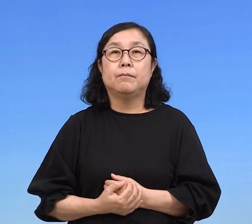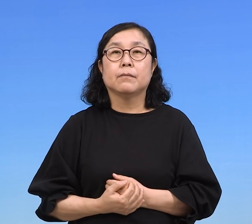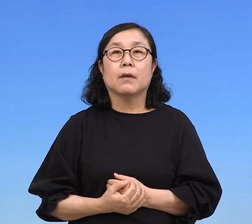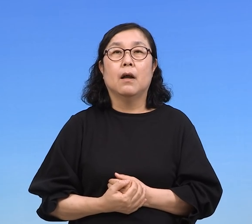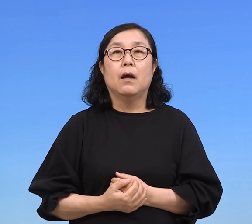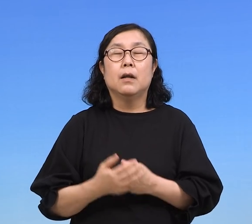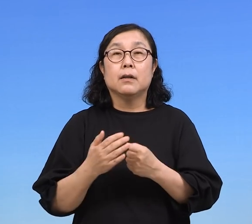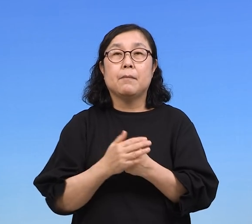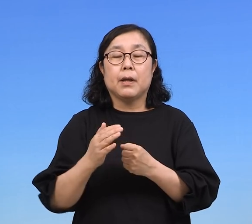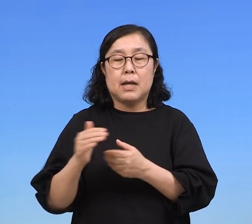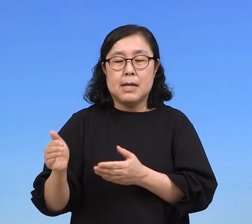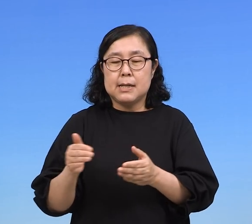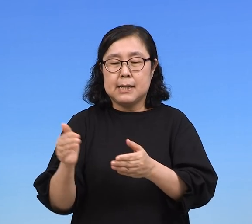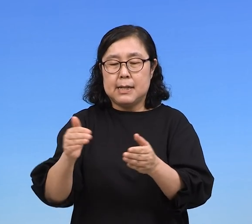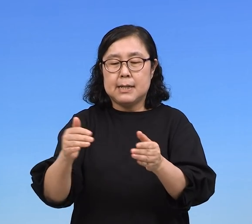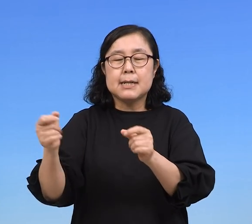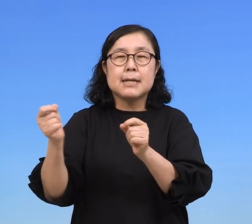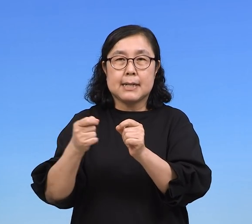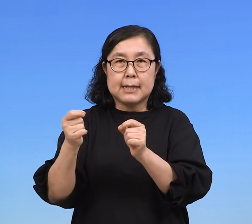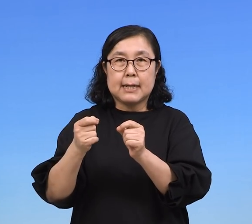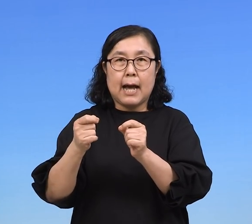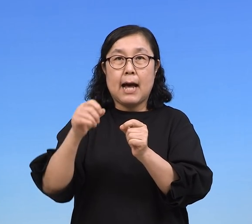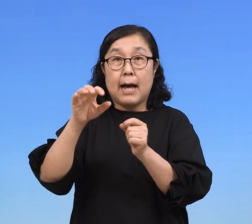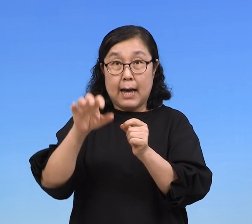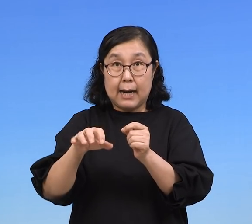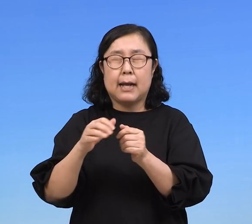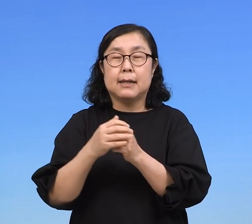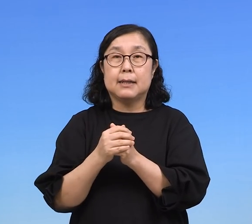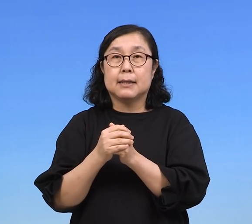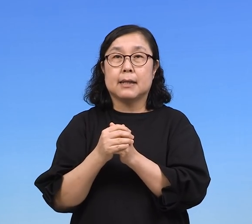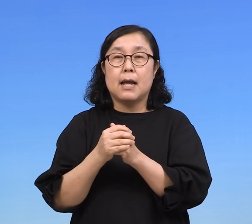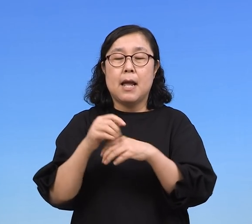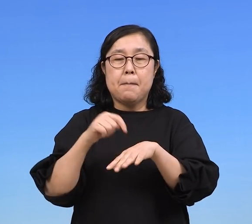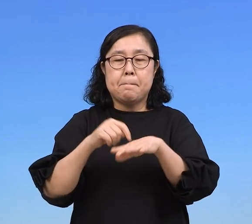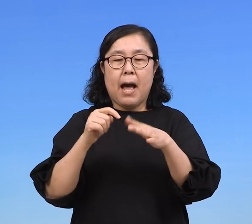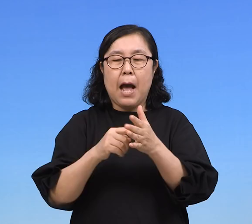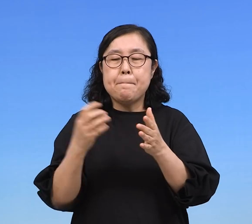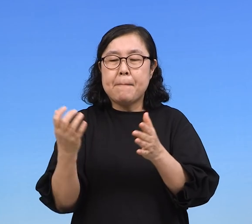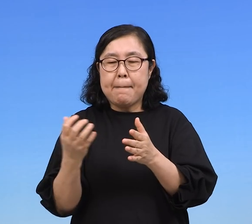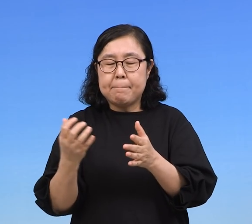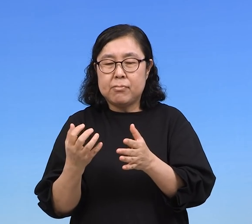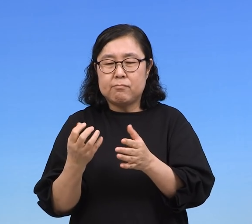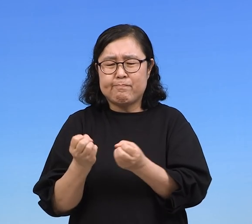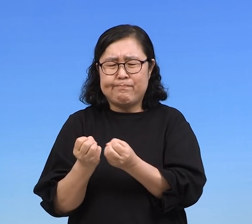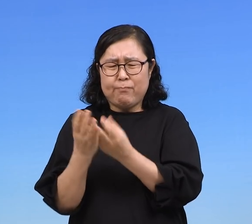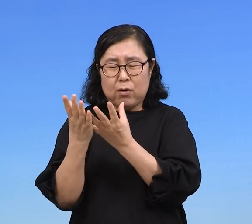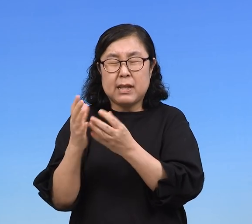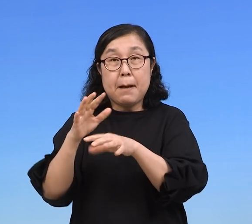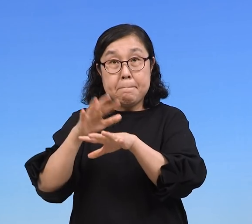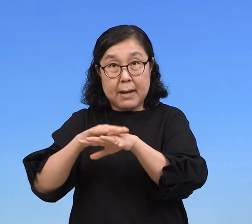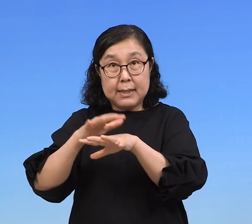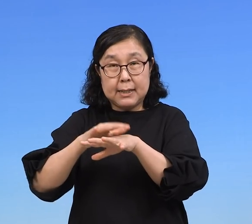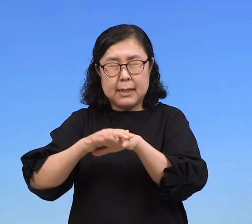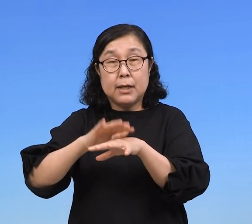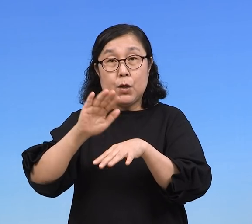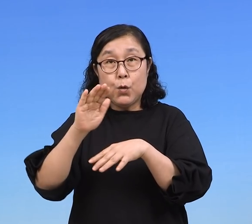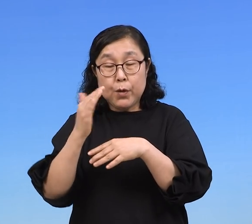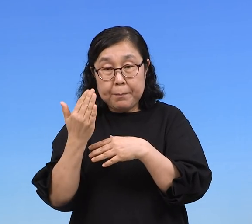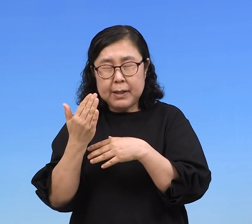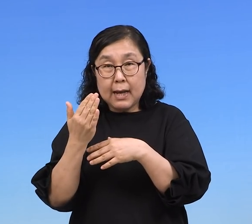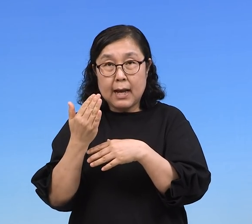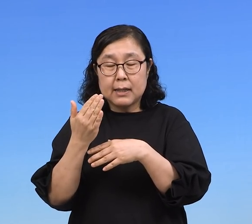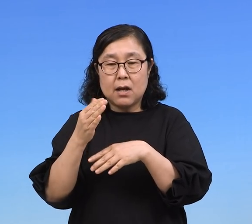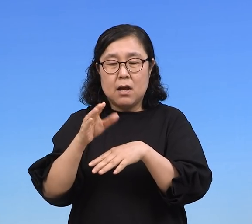이것이 이 길가라는 그런 가슴 아픈 그 지뢰밭, 이렇게 씨가 스며들 수